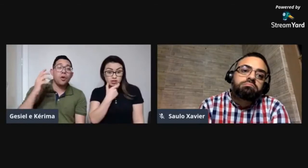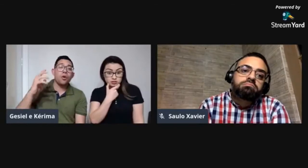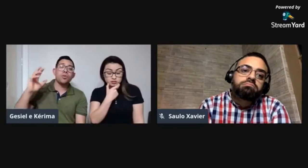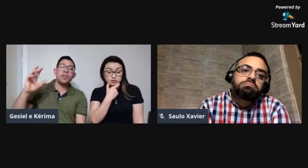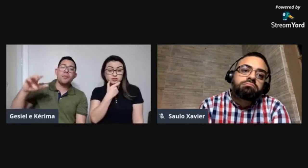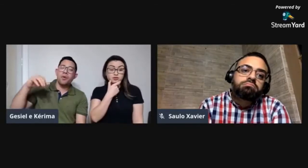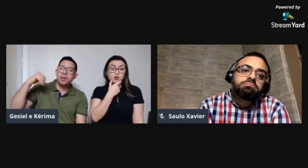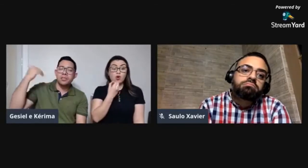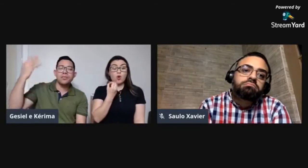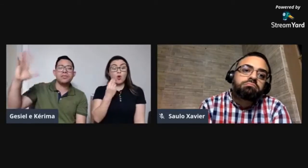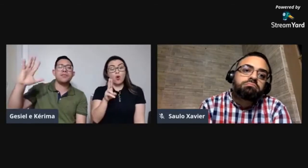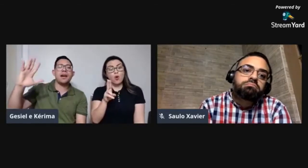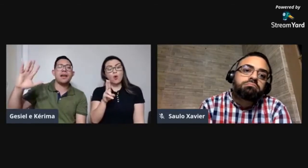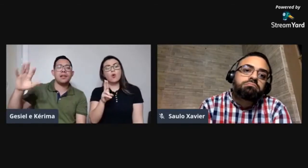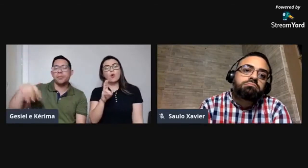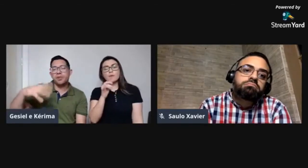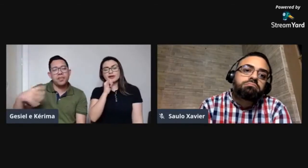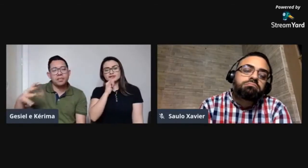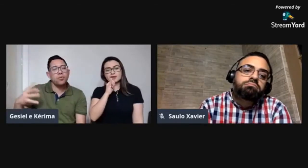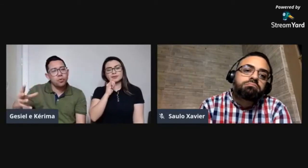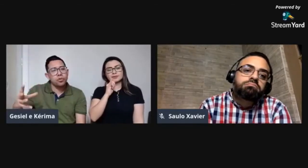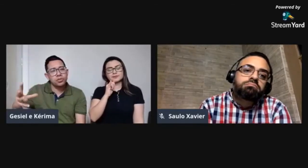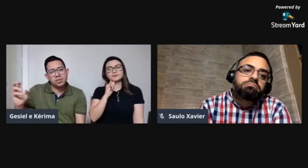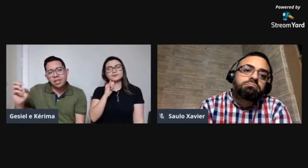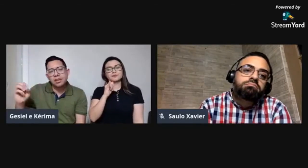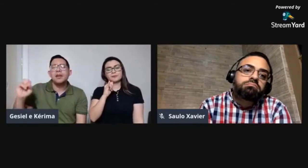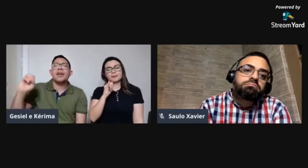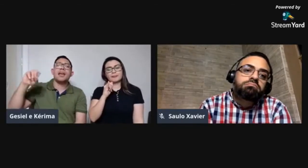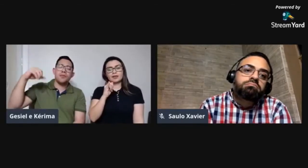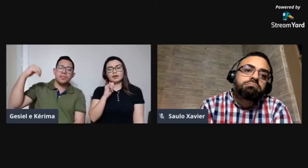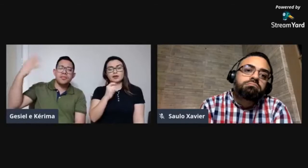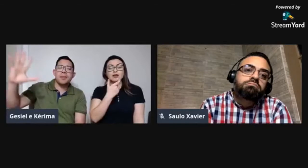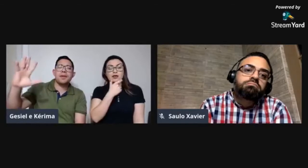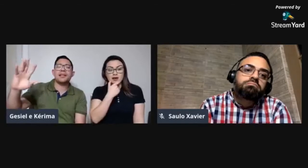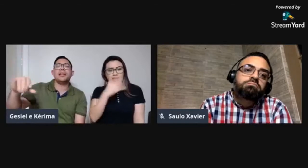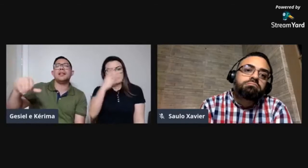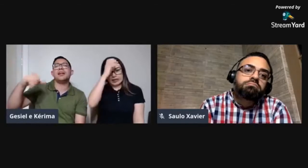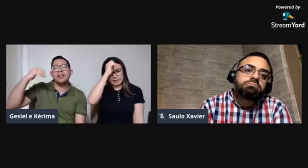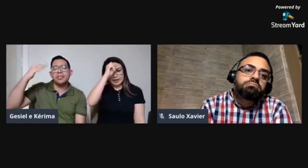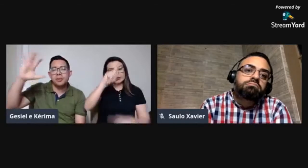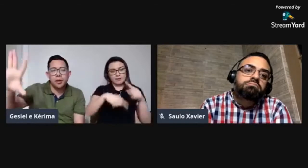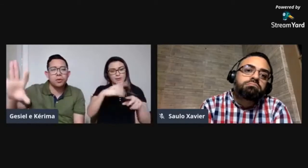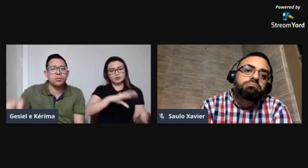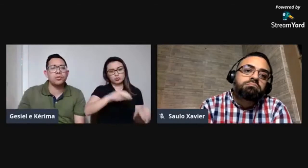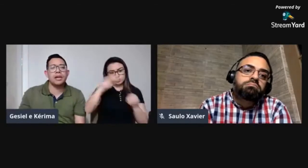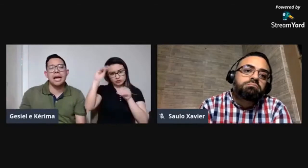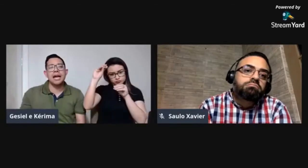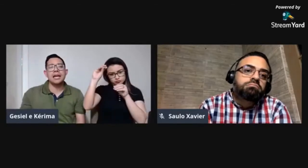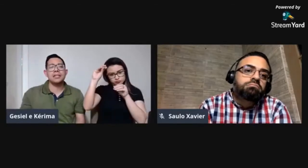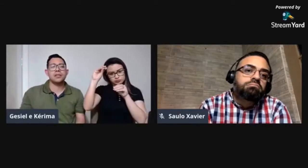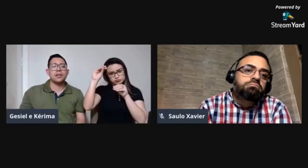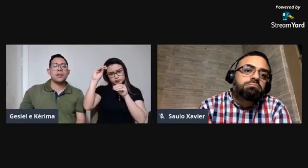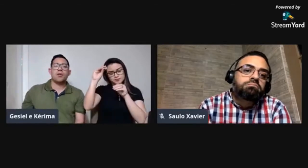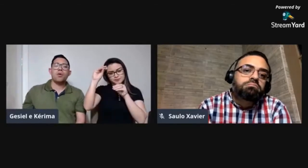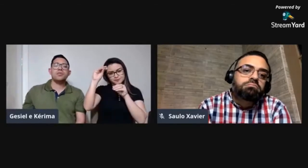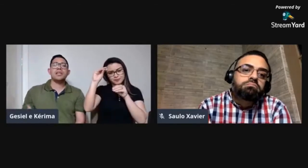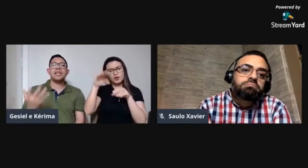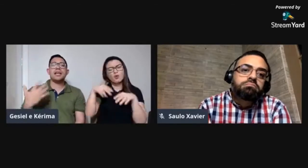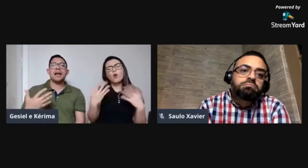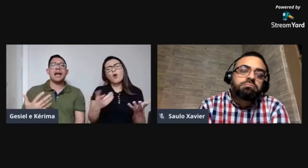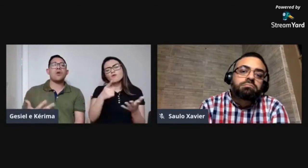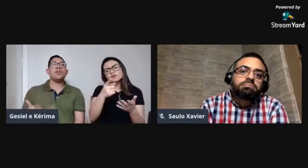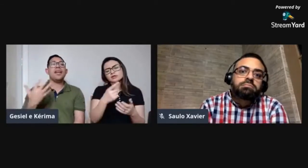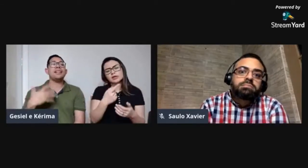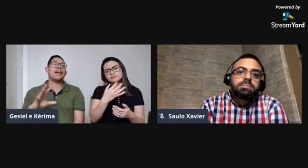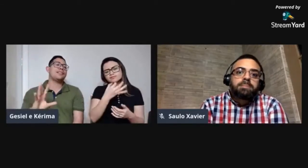primeiramente, ou depois que você vai, depois de fazer um curso assim, que você vai para a Tailândia, para outros lugares? Qual que